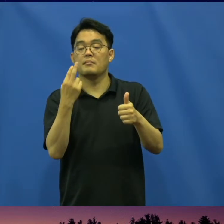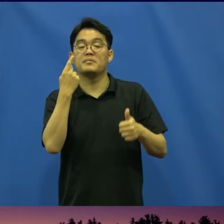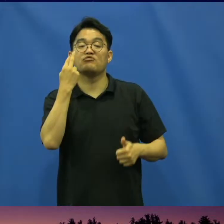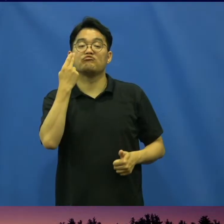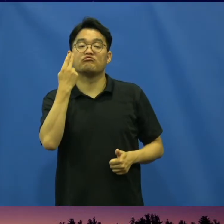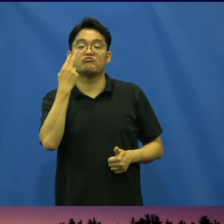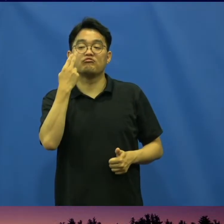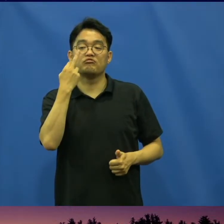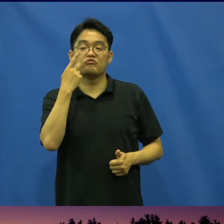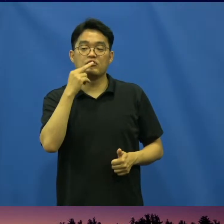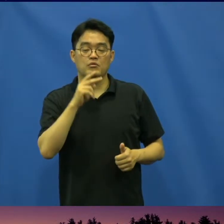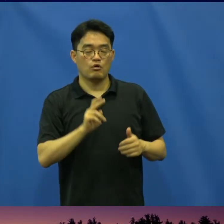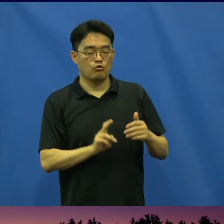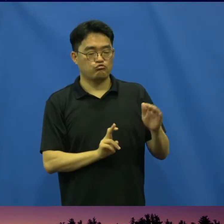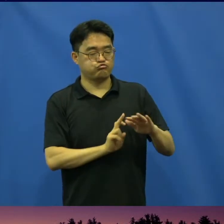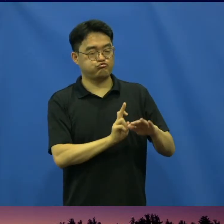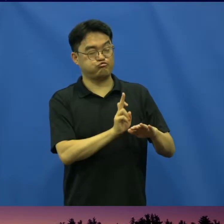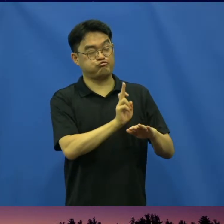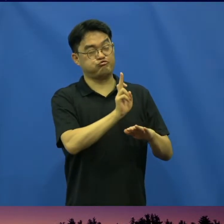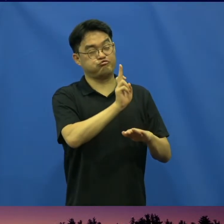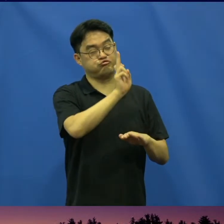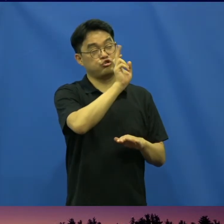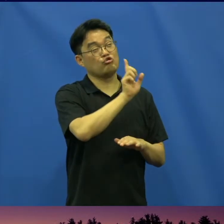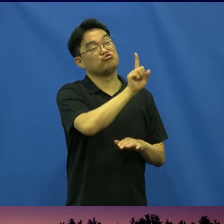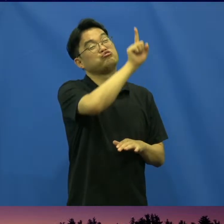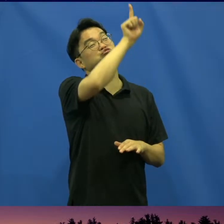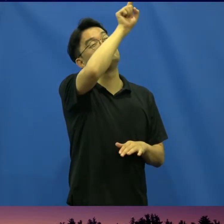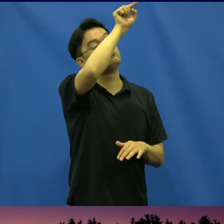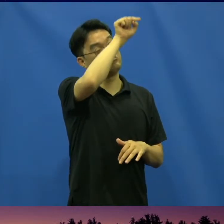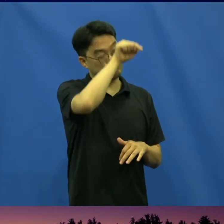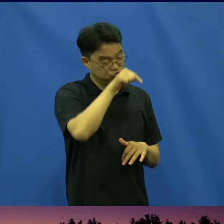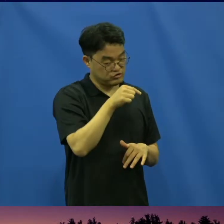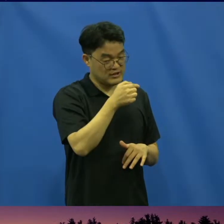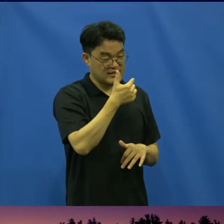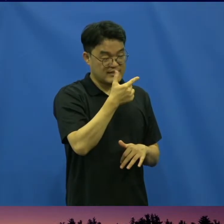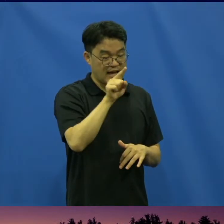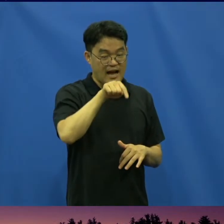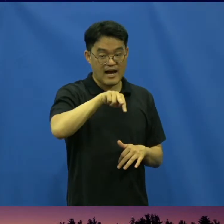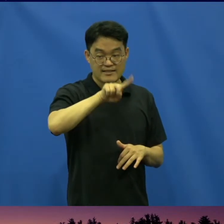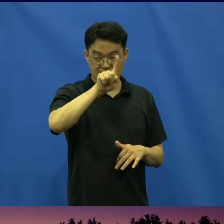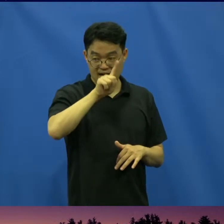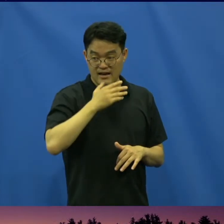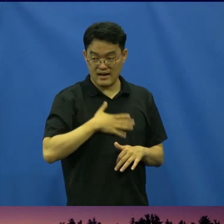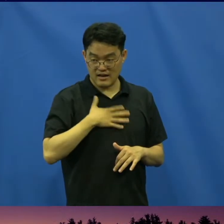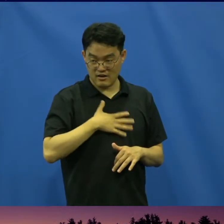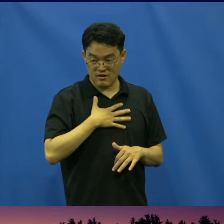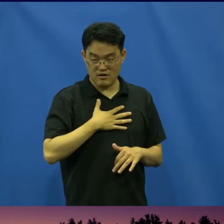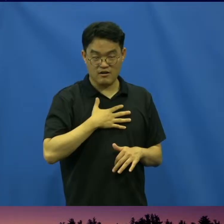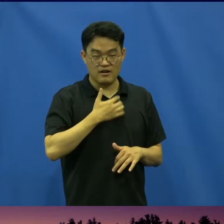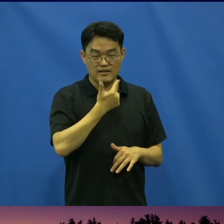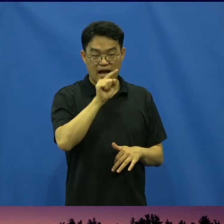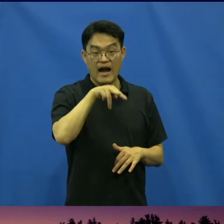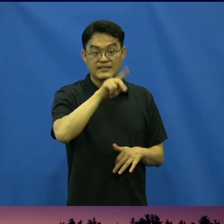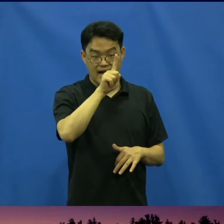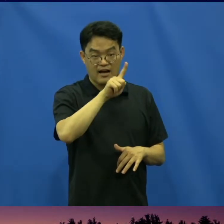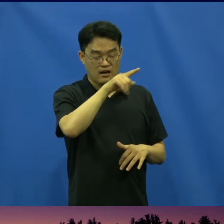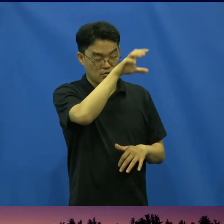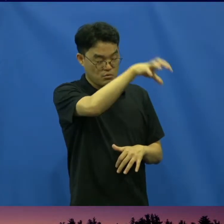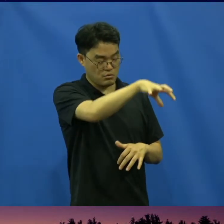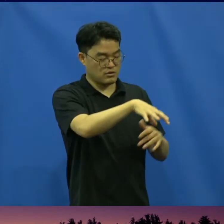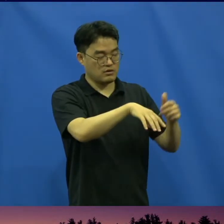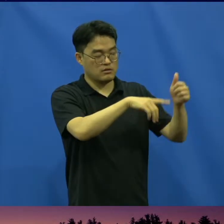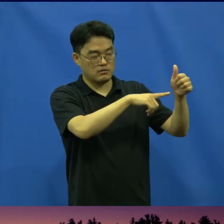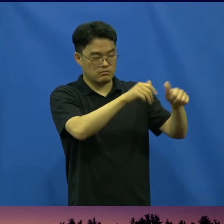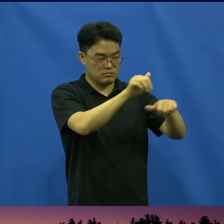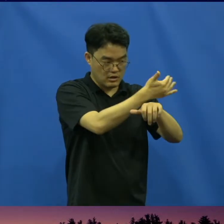들어가고 금속 과학이가 뭐 했는데 어느 날 자기가 뭐 미국에서 큰 상도 받았는데 어느 날 그냥